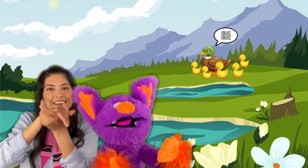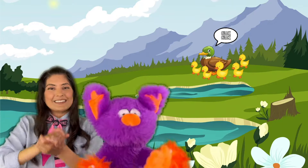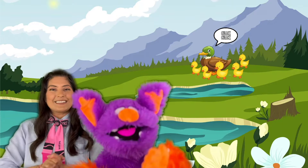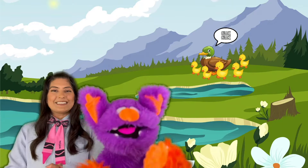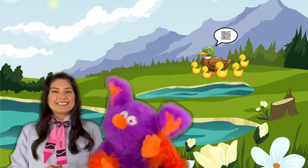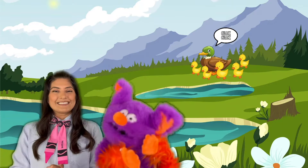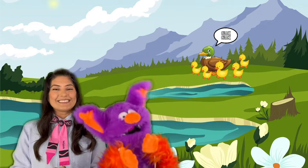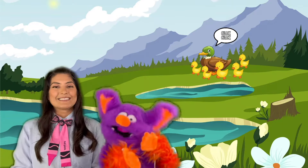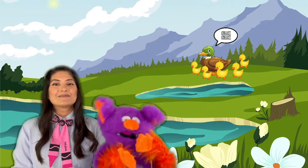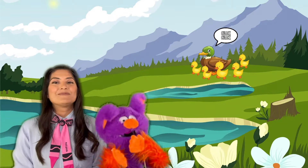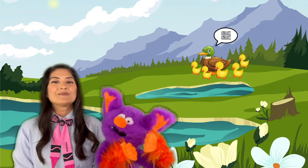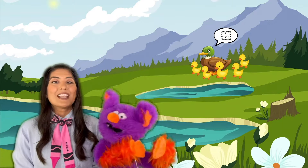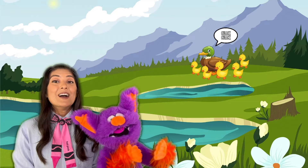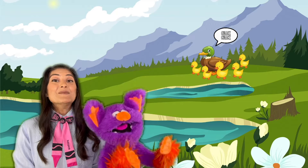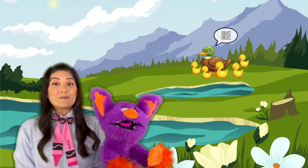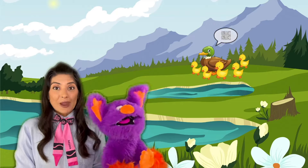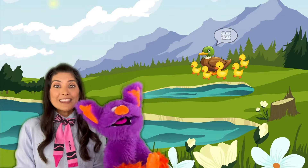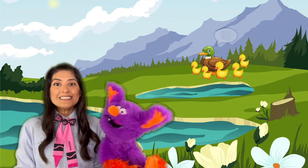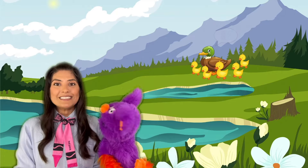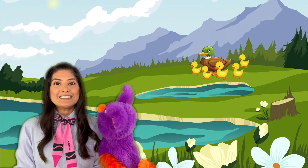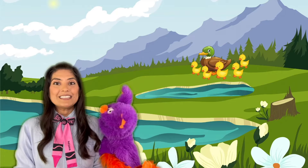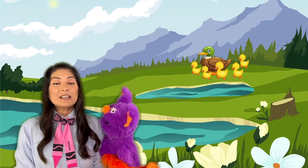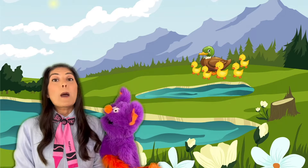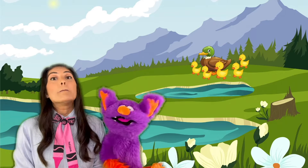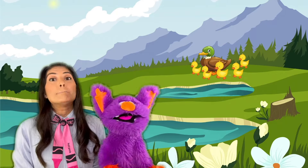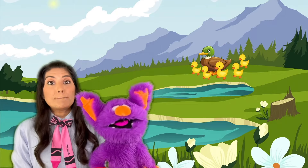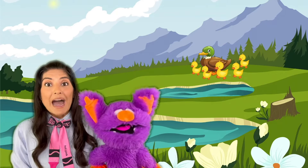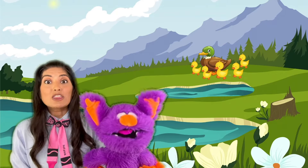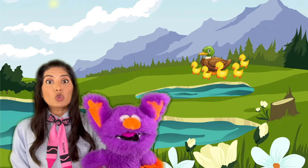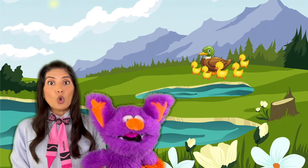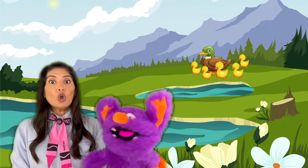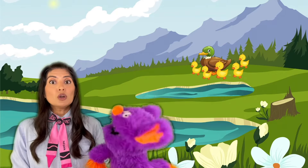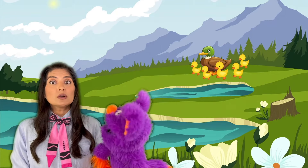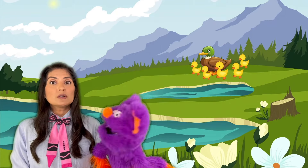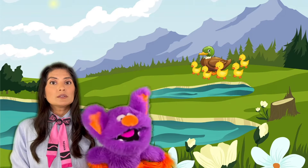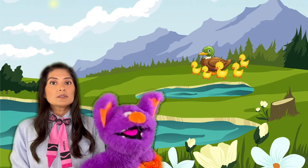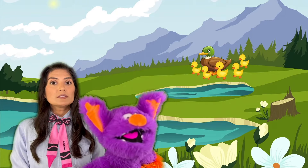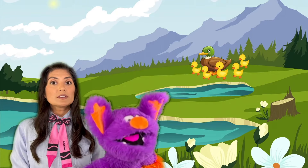cuac, cuac. ¿Puedes decir pato?